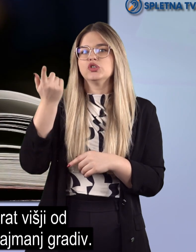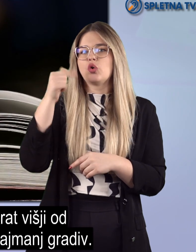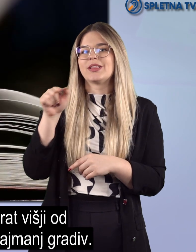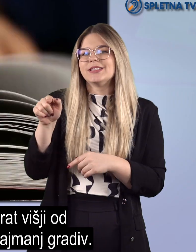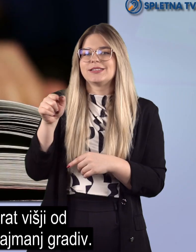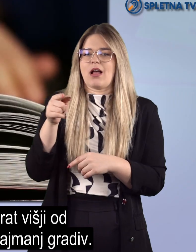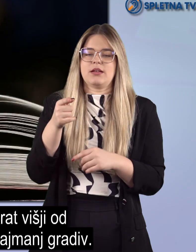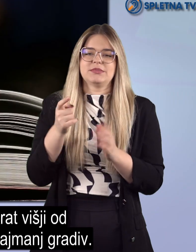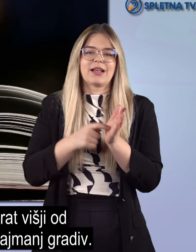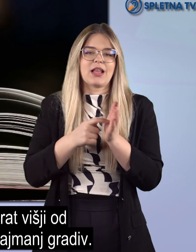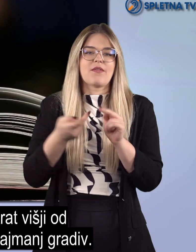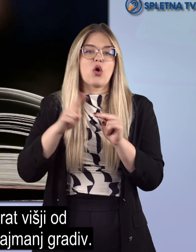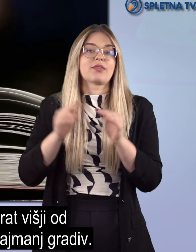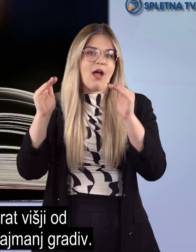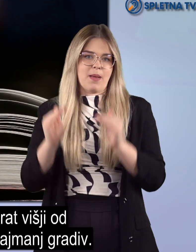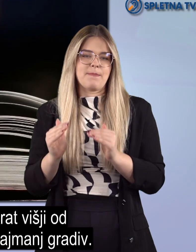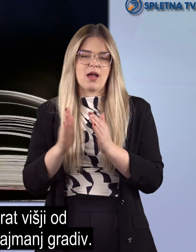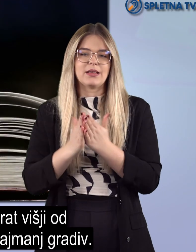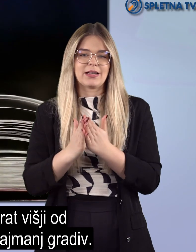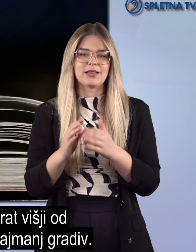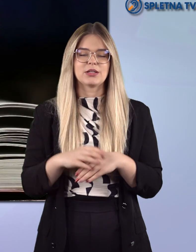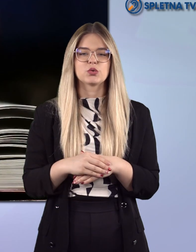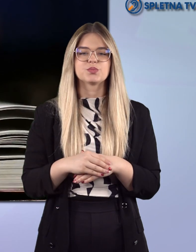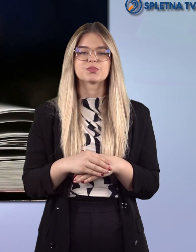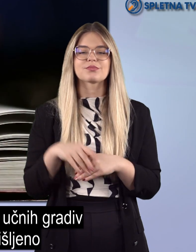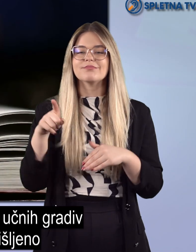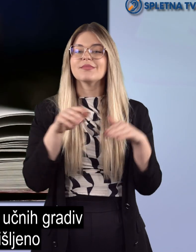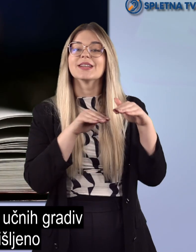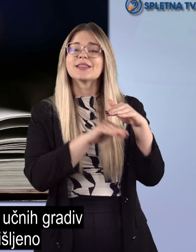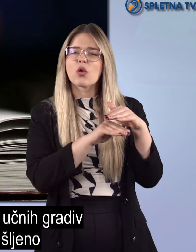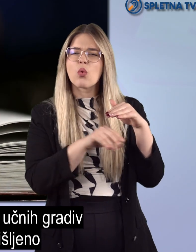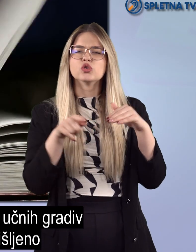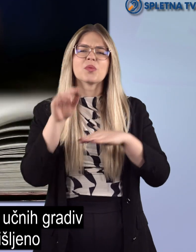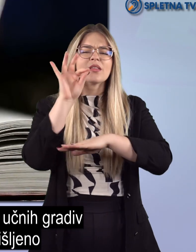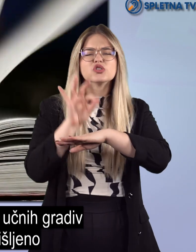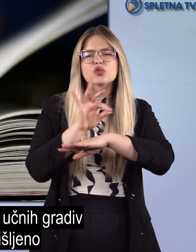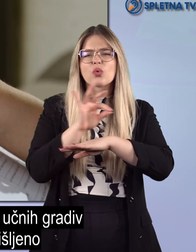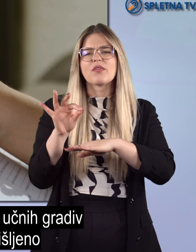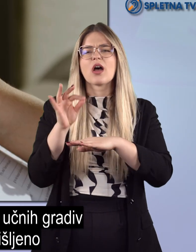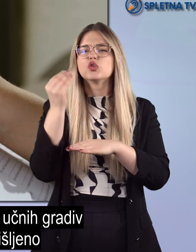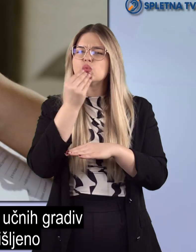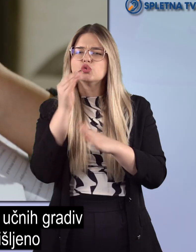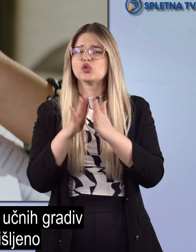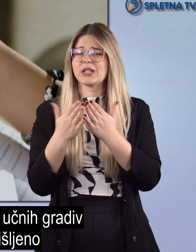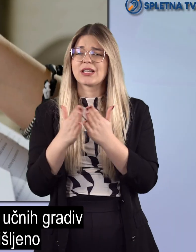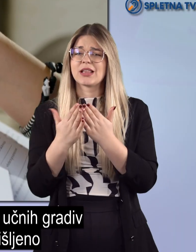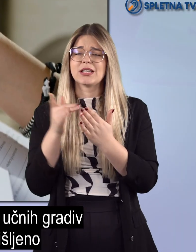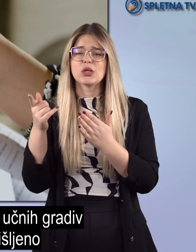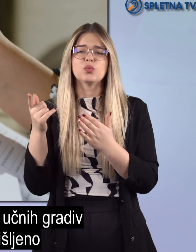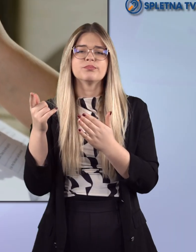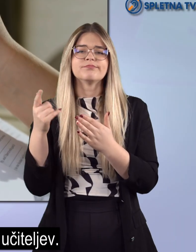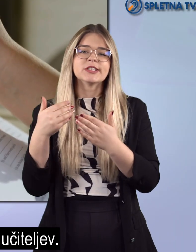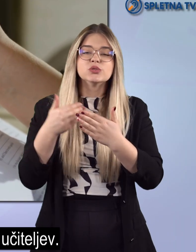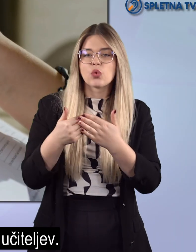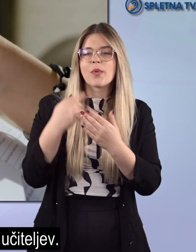tistega, kjer zahtevajo najmanj gradiv. Založbe k načrtovanju učnih gradiv pristopajo premišljeno